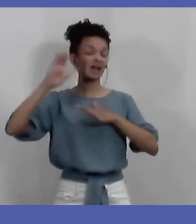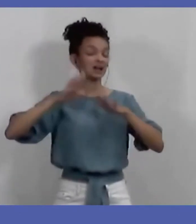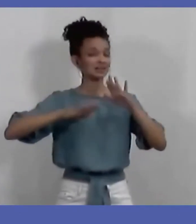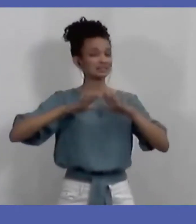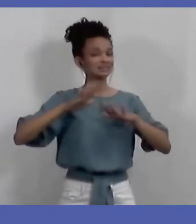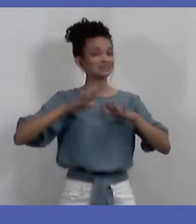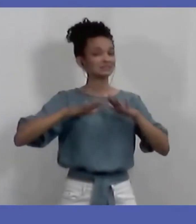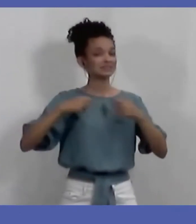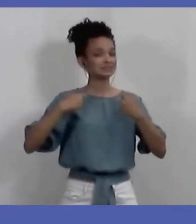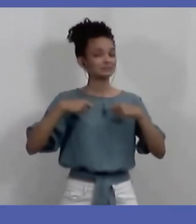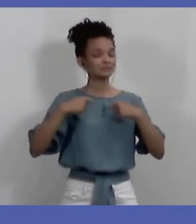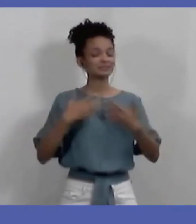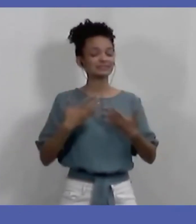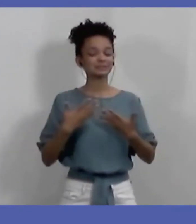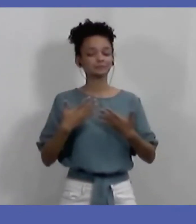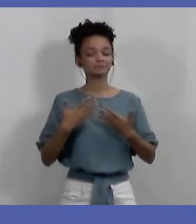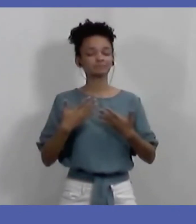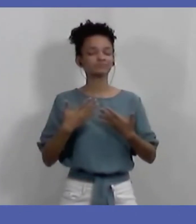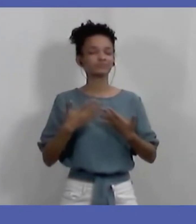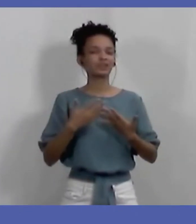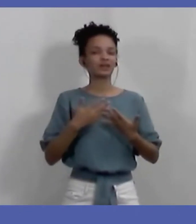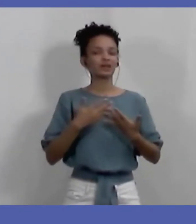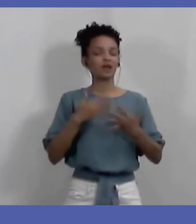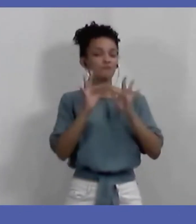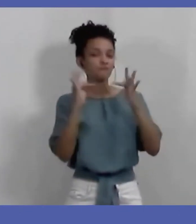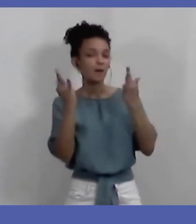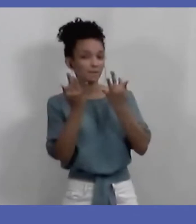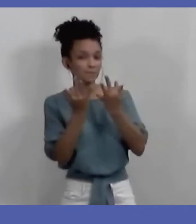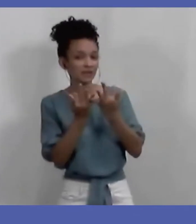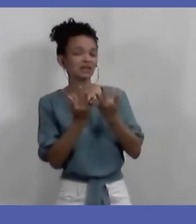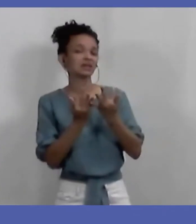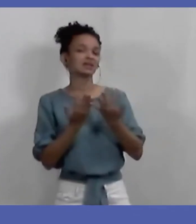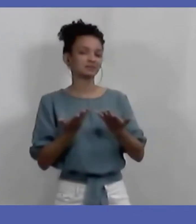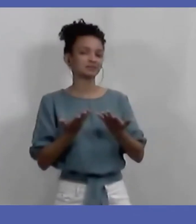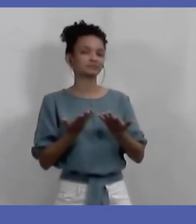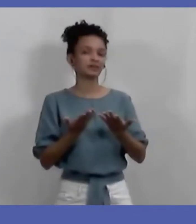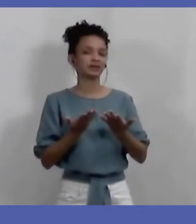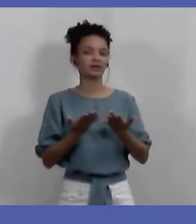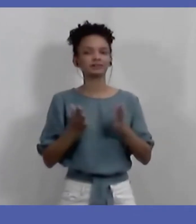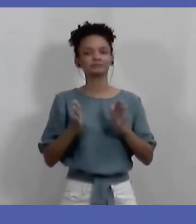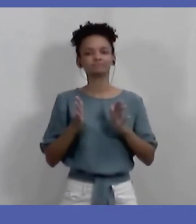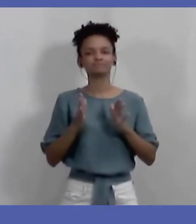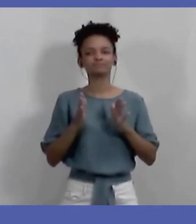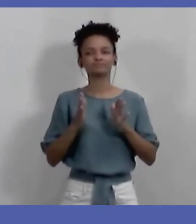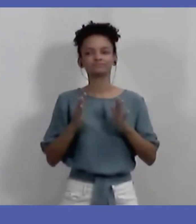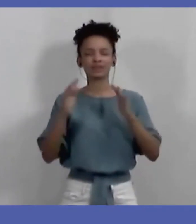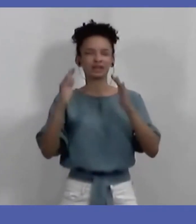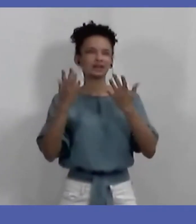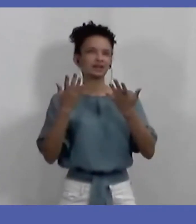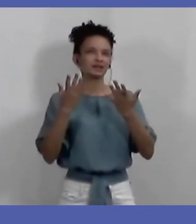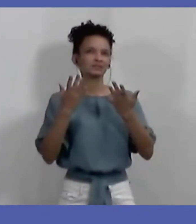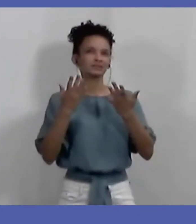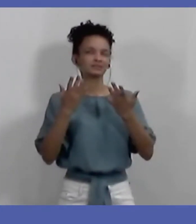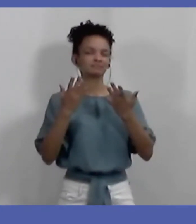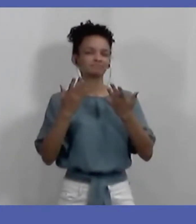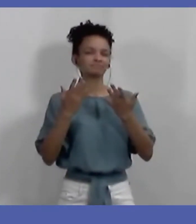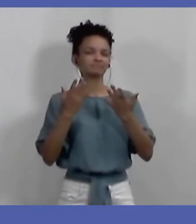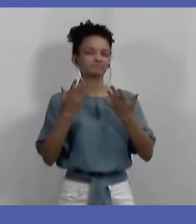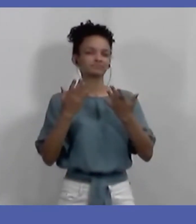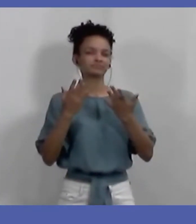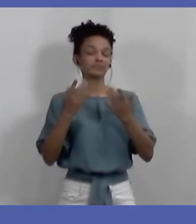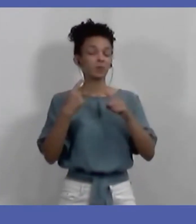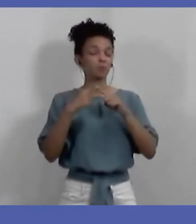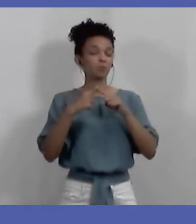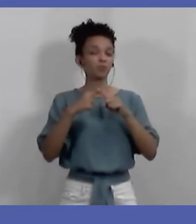o Senhor em primeiro lugar. Então, a pregação do Evangelho que é em primeiro lugar. O Senhor estava falando, o